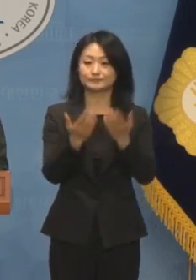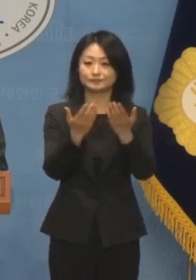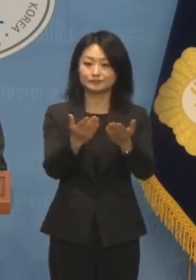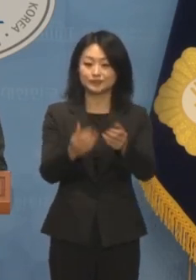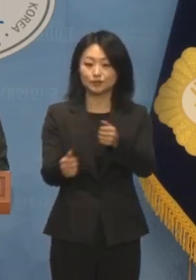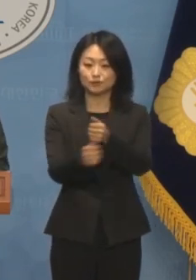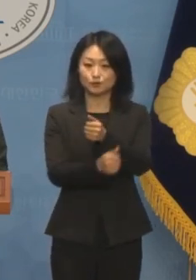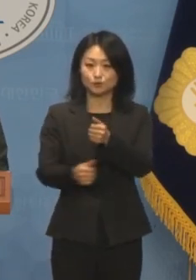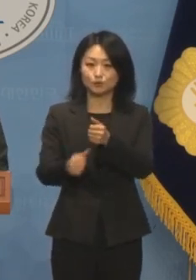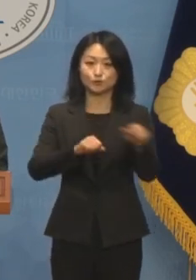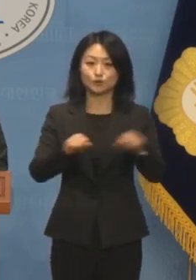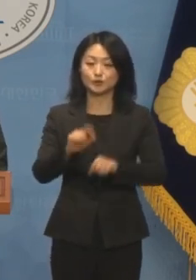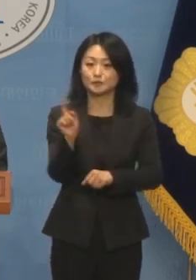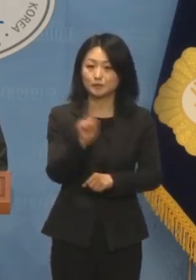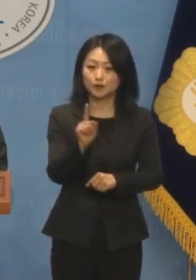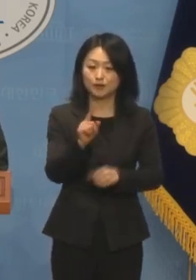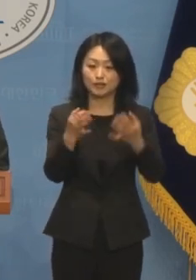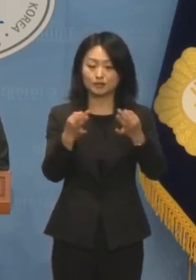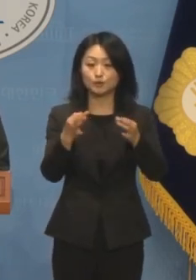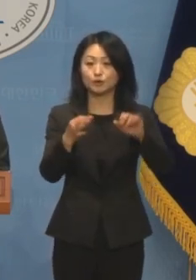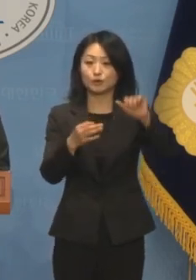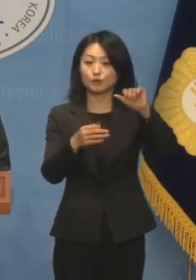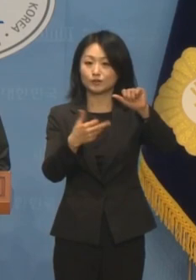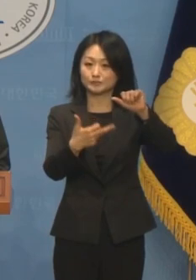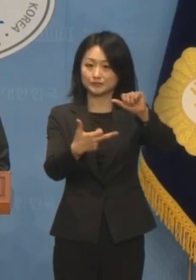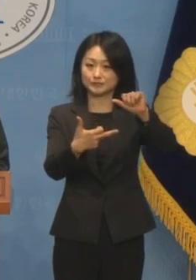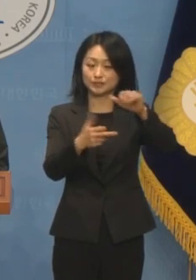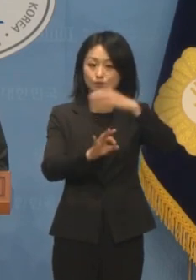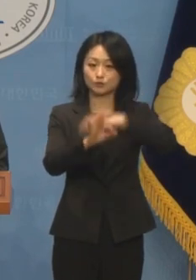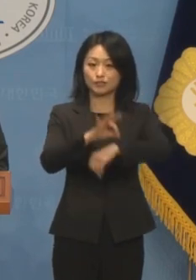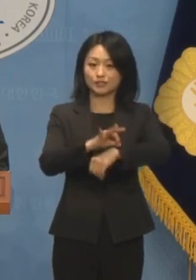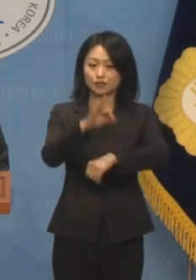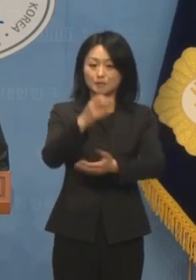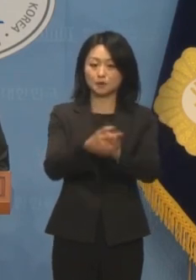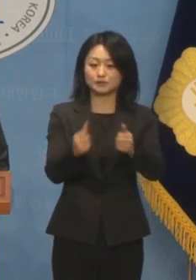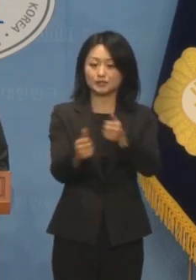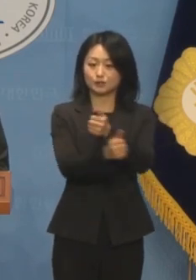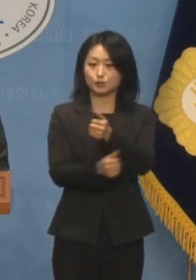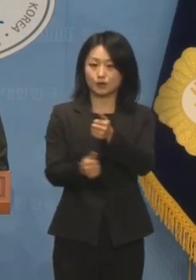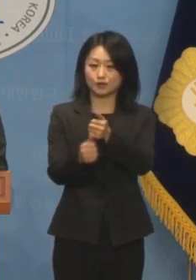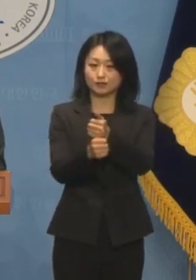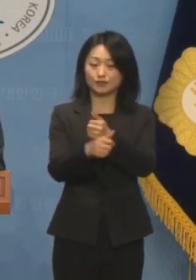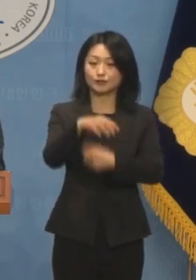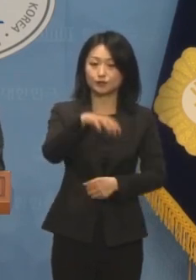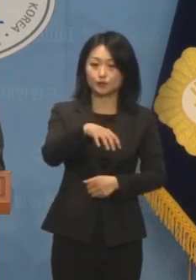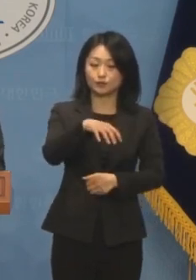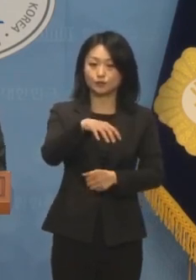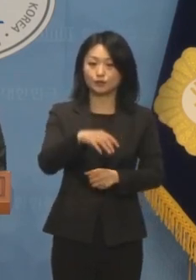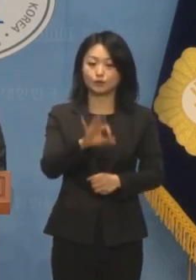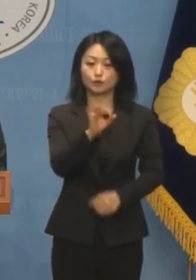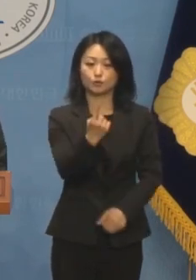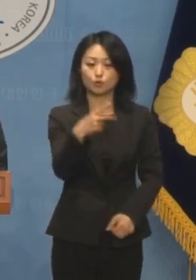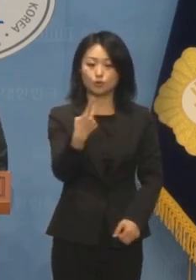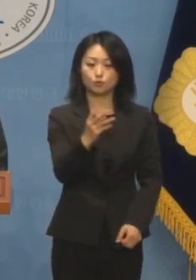위원회 일정입니다. 금요일 5월 17일 오전 10시 법제사법위원회는 오동훈